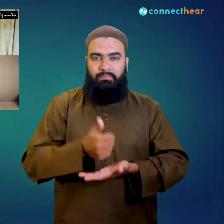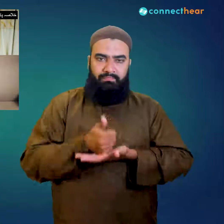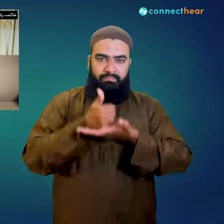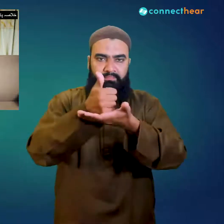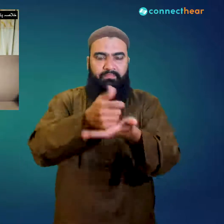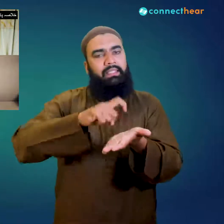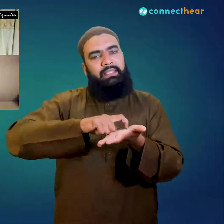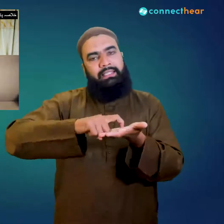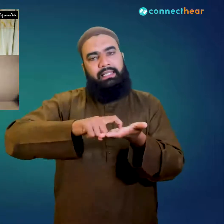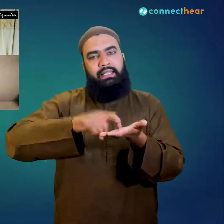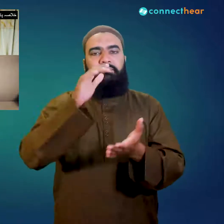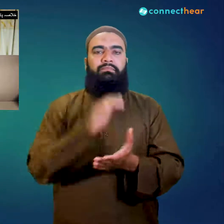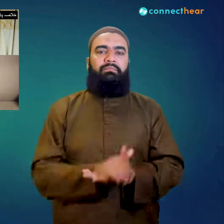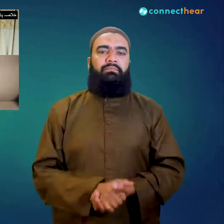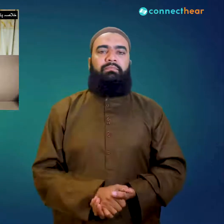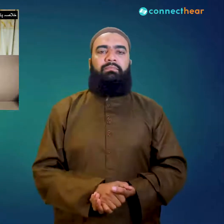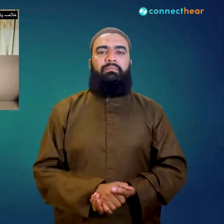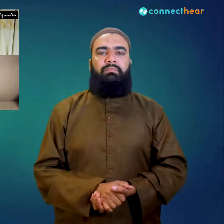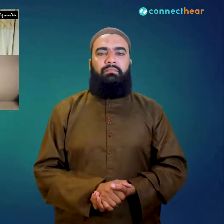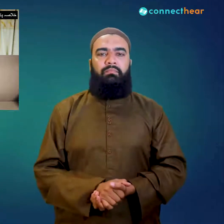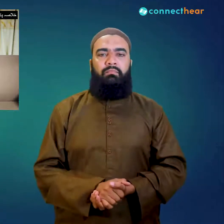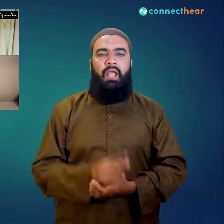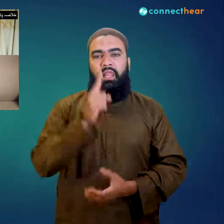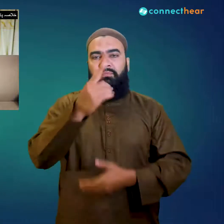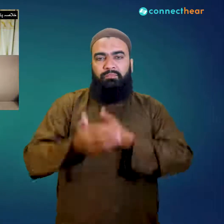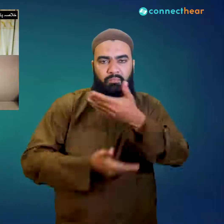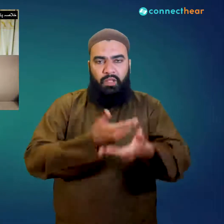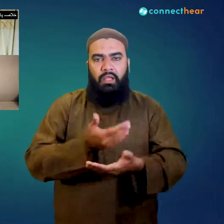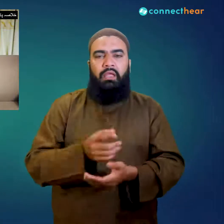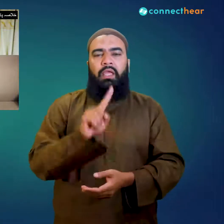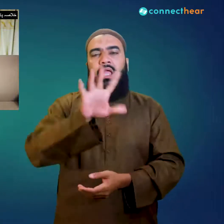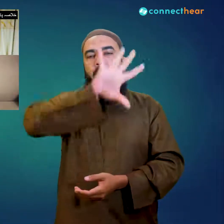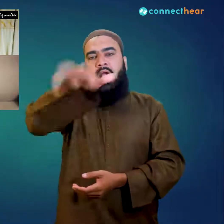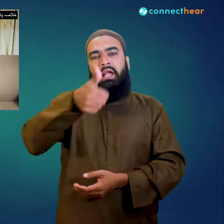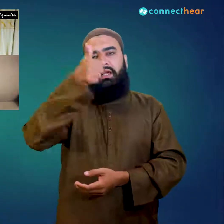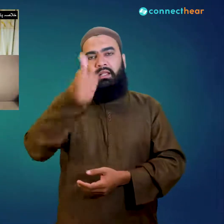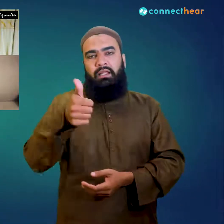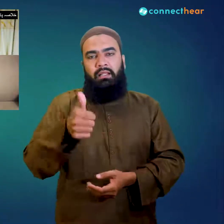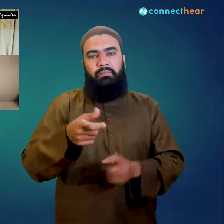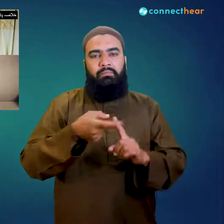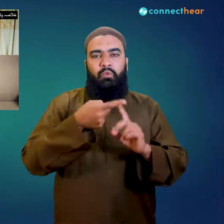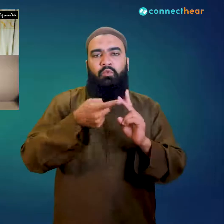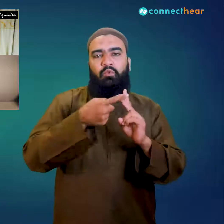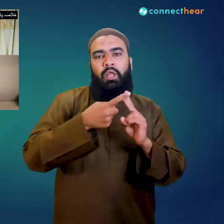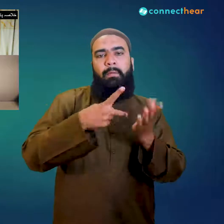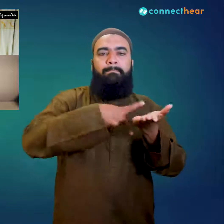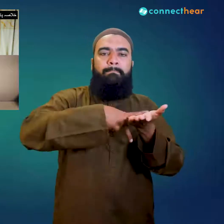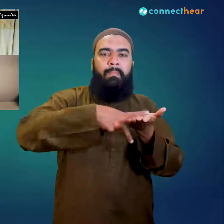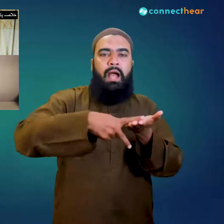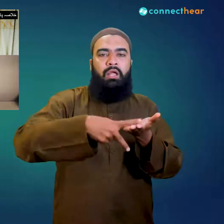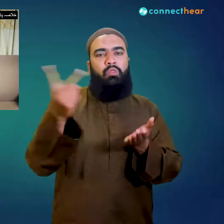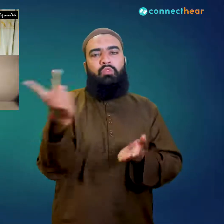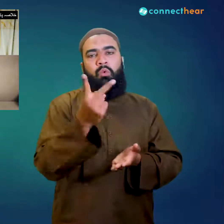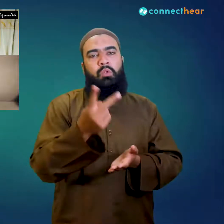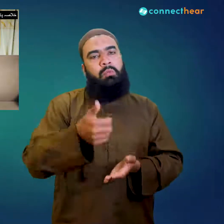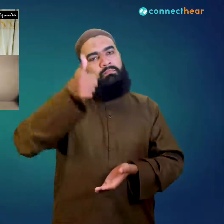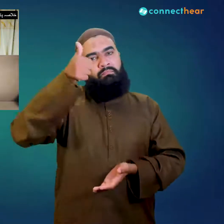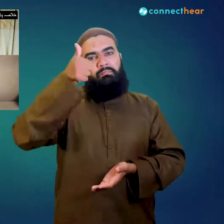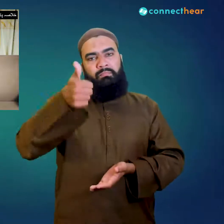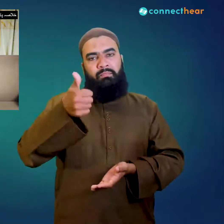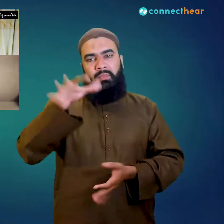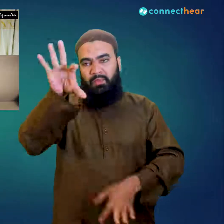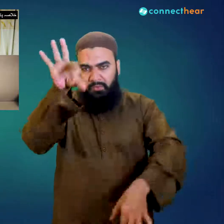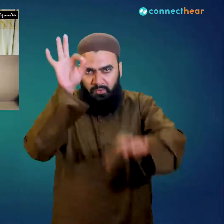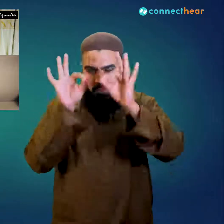تو حلال ہونے میں بھی فرمایا کہ جو چیزیں اللہ کی طرف سے حلال کر دی گئی ہیں وہ تمہارے لیے حلال ہیں، ان کو اپنے اوپر حرام نہ